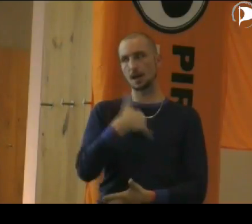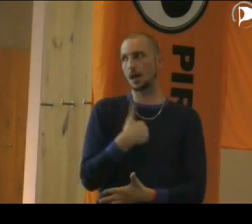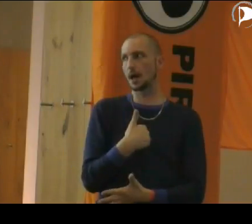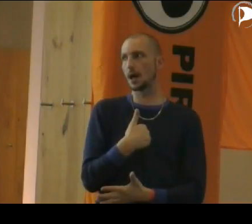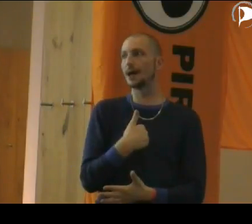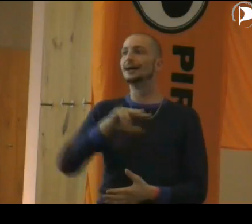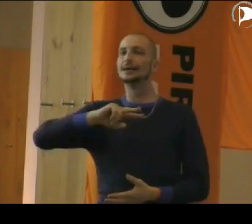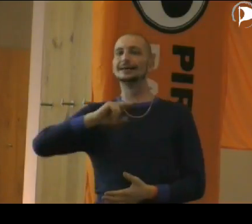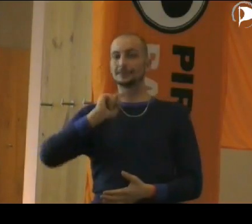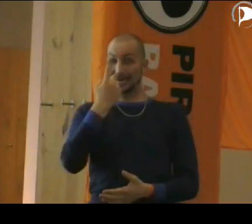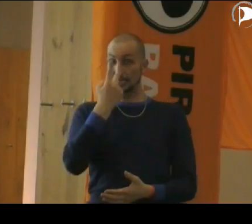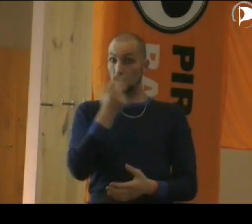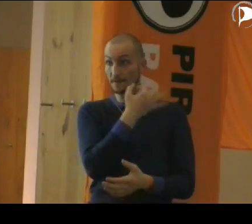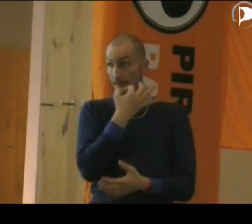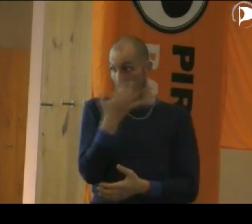kommission festgestellt